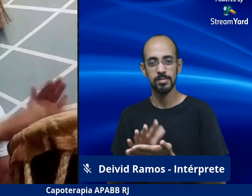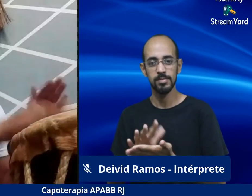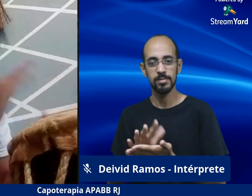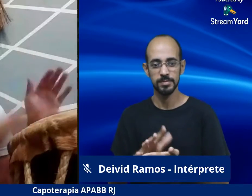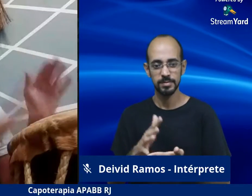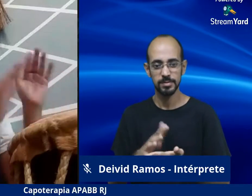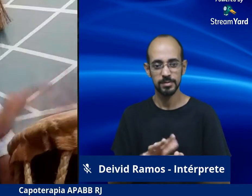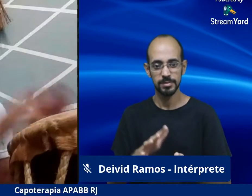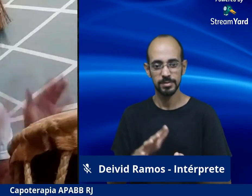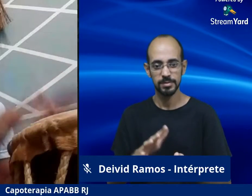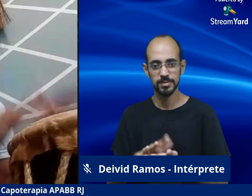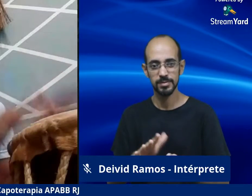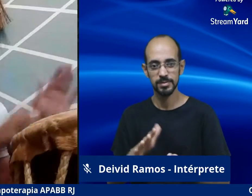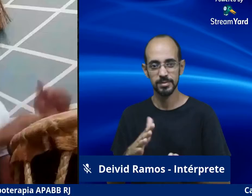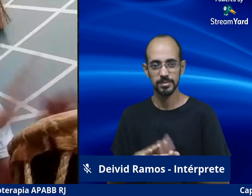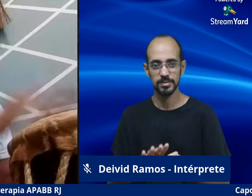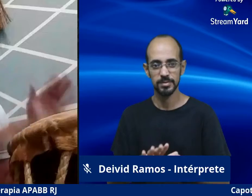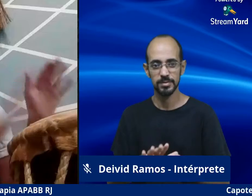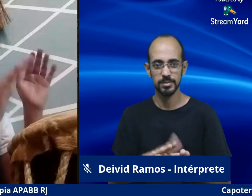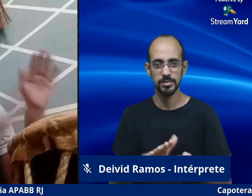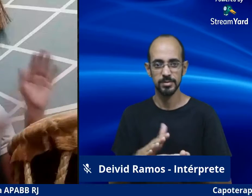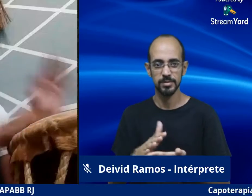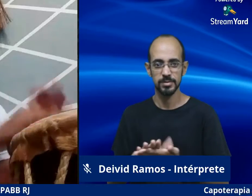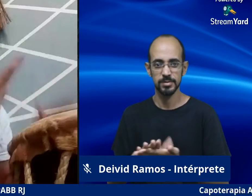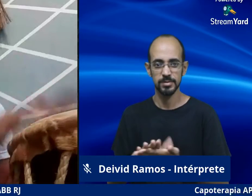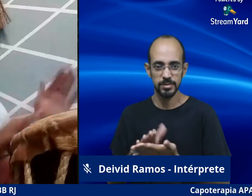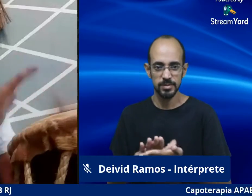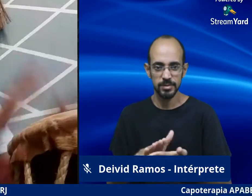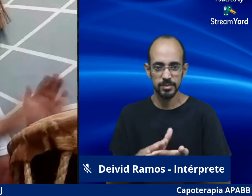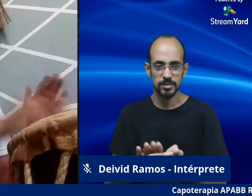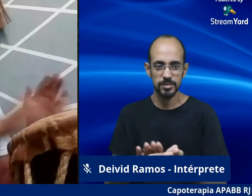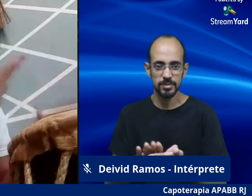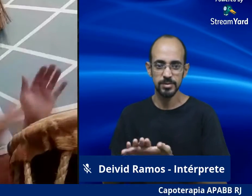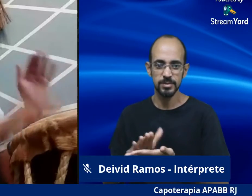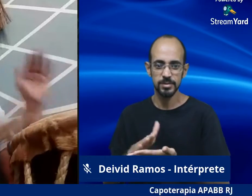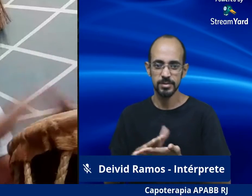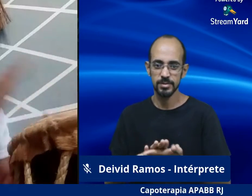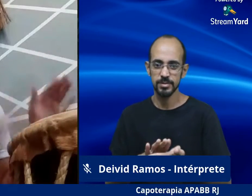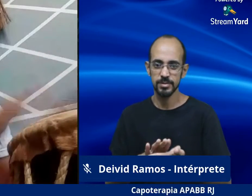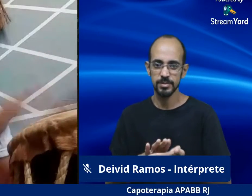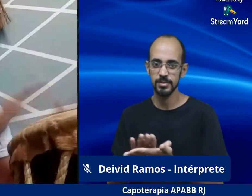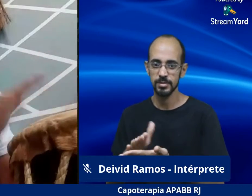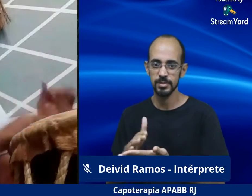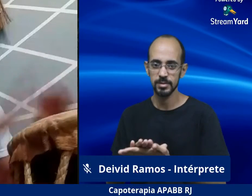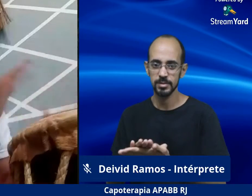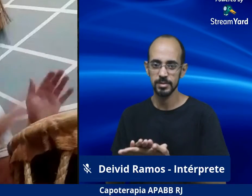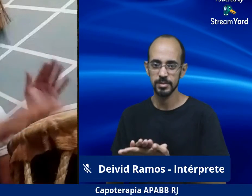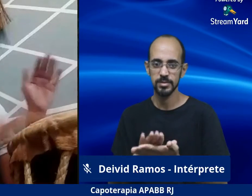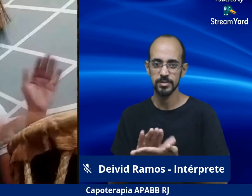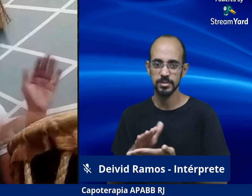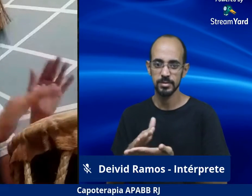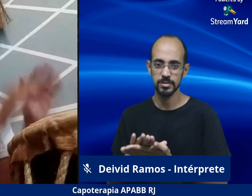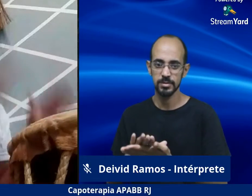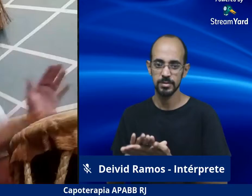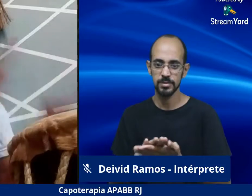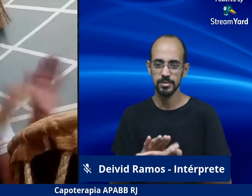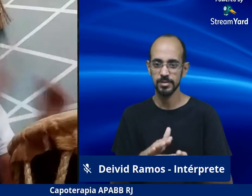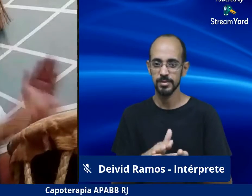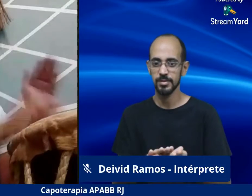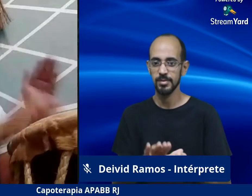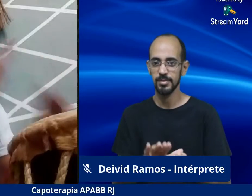tem pedrinha miúda, oi tem pedrinha caúda, oi tem pedrinha miúda, oi tem pedrinha